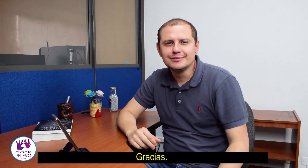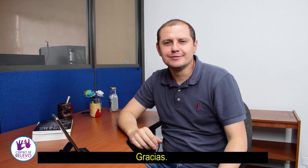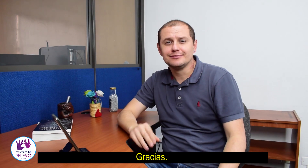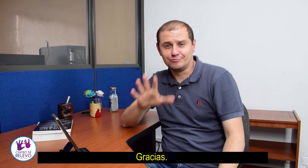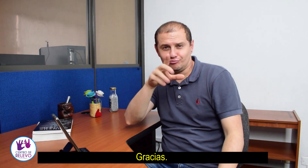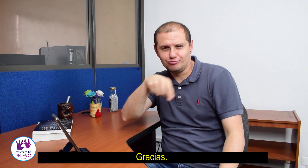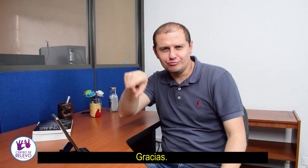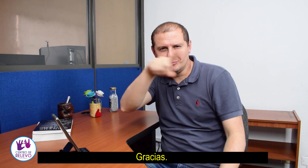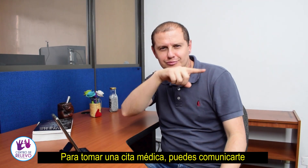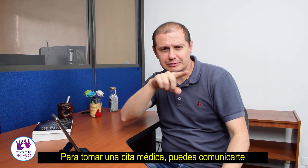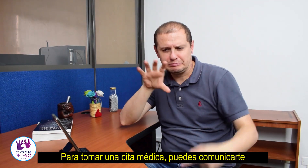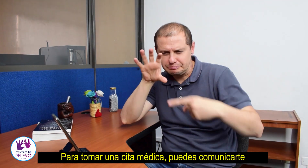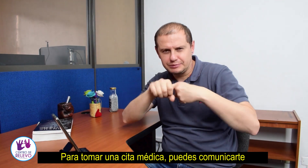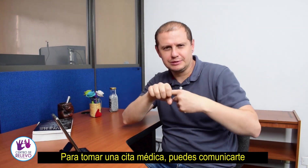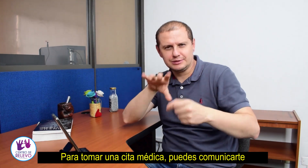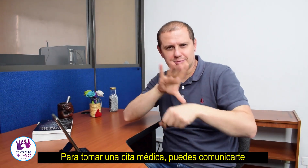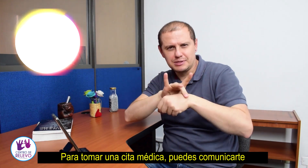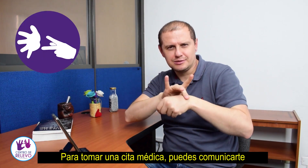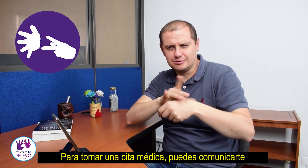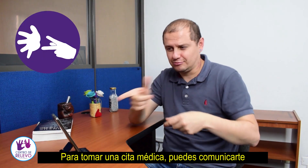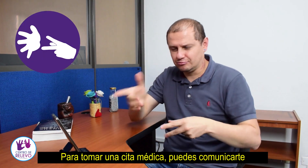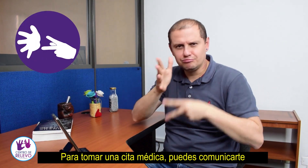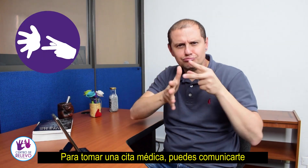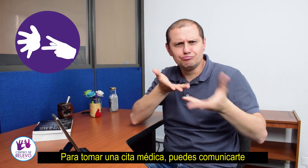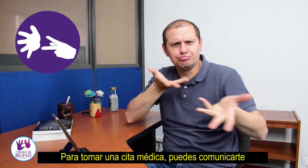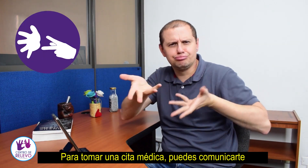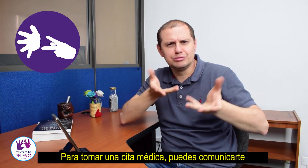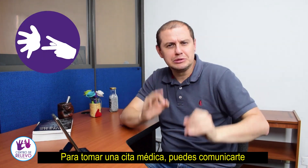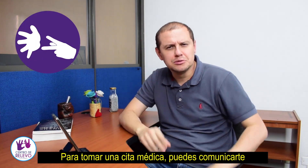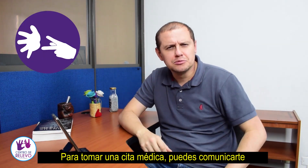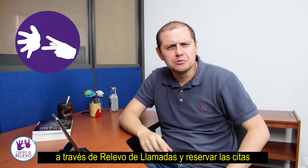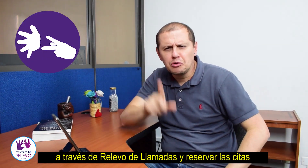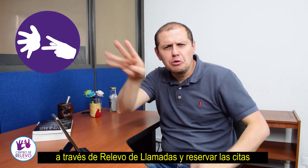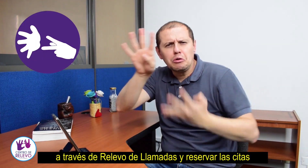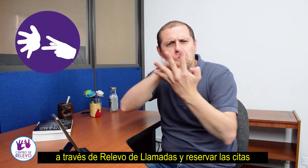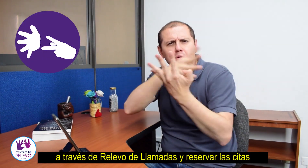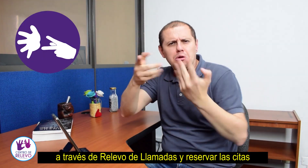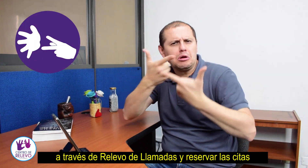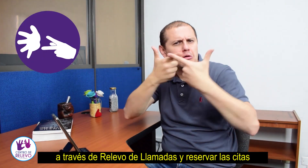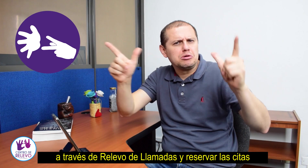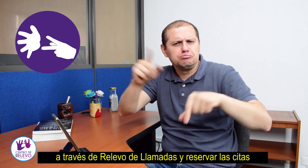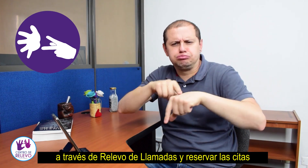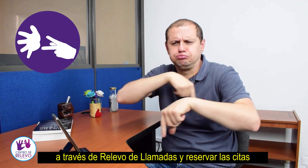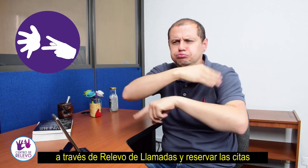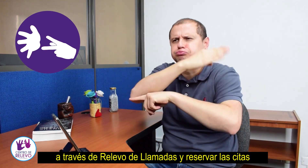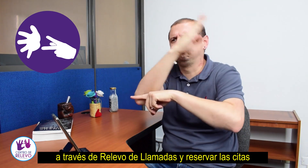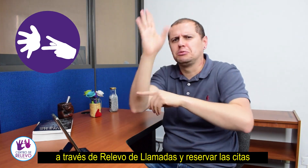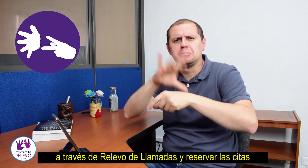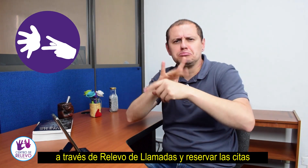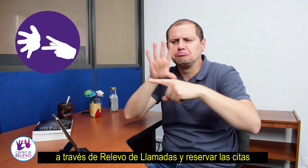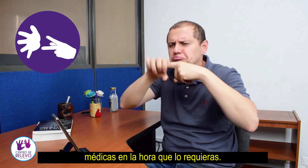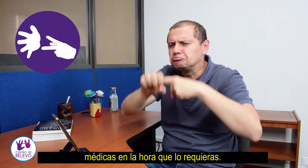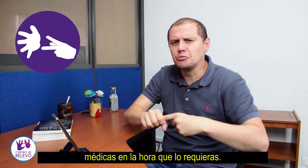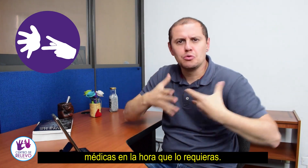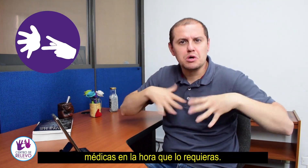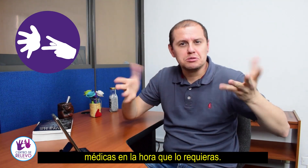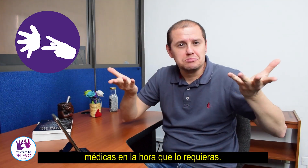Gracias. Para tomar una cita médica puedes comunicarte a través de relevo de llamadas y reservar las citas médicas en la hora que